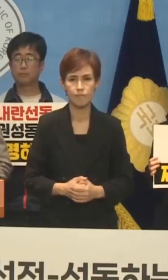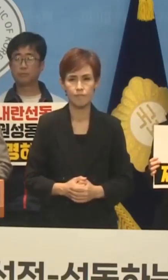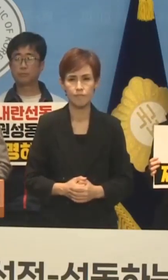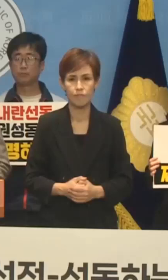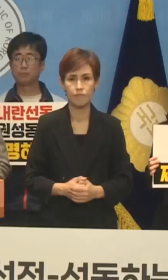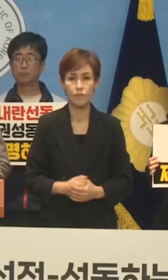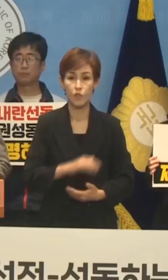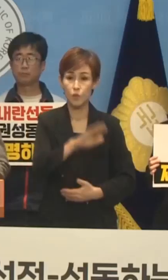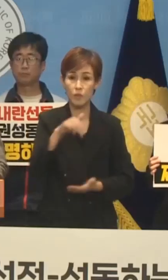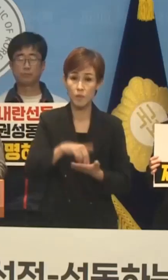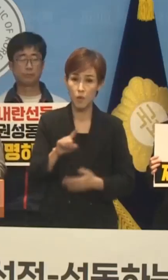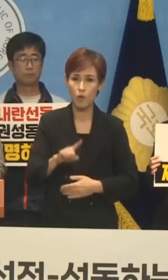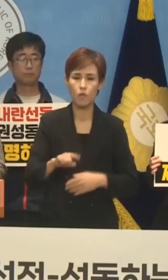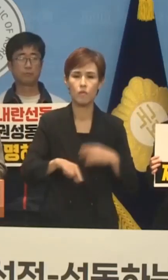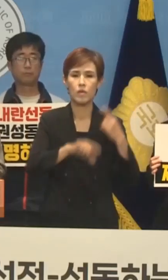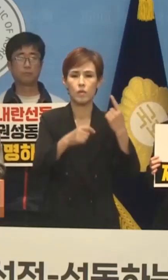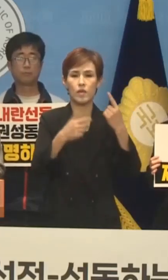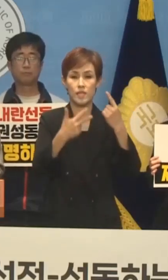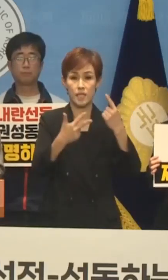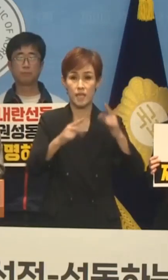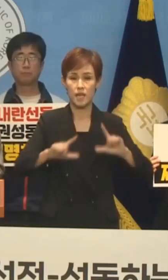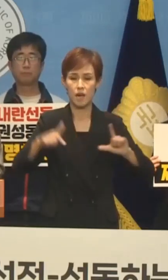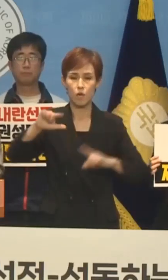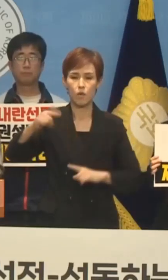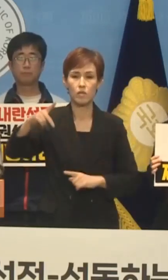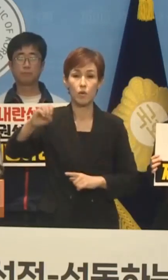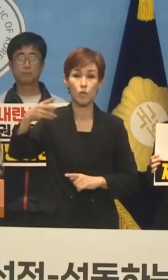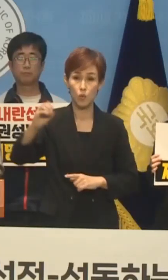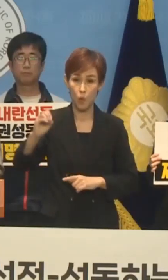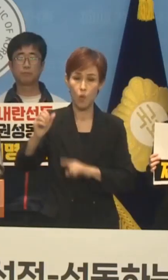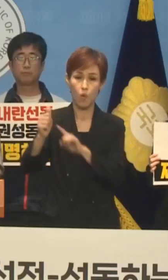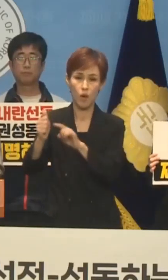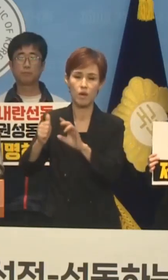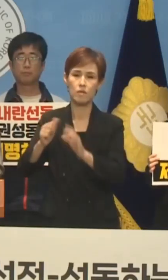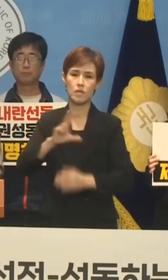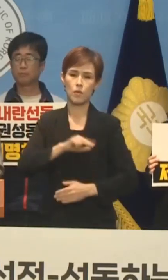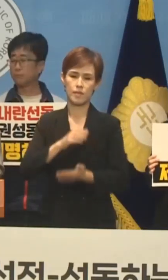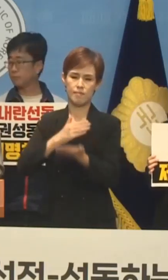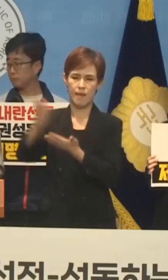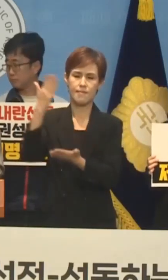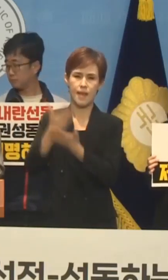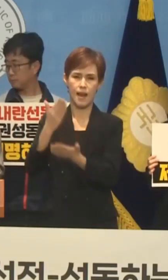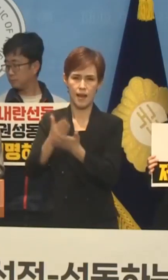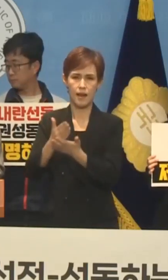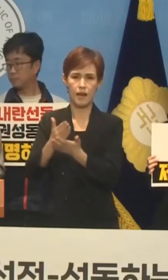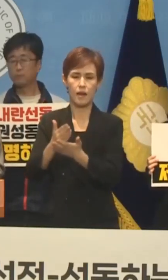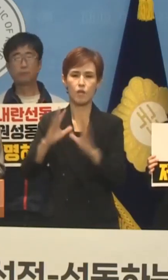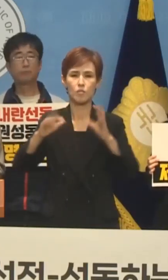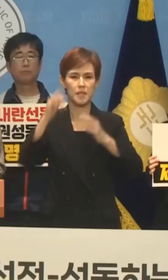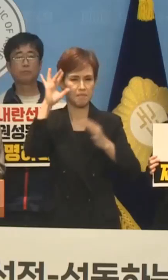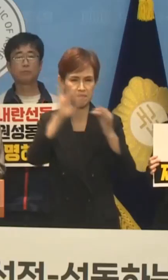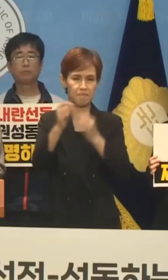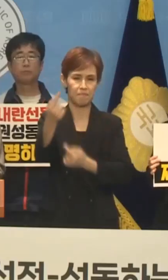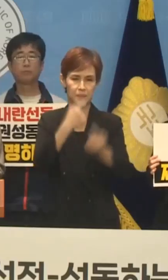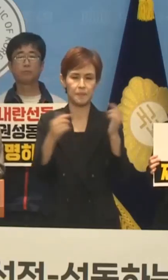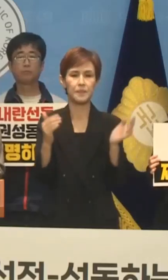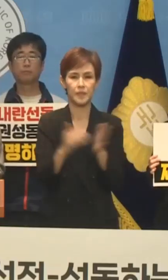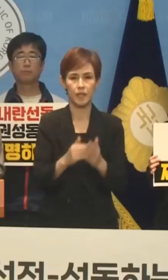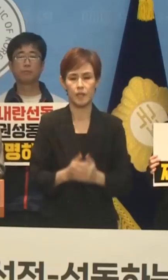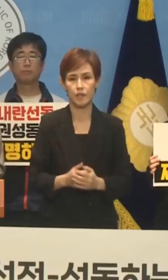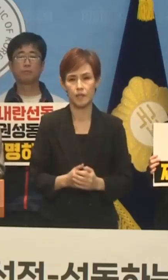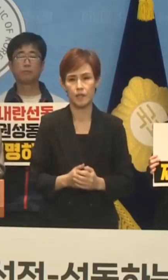그래서 우리는 지난 1월 7일에 권성동 의원에 대한 의원직 제명 국민청원에 돌입했다. 내란